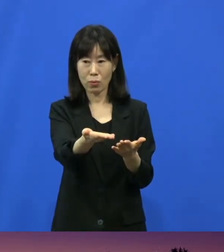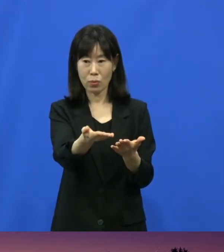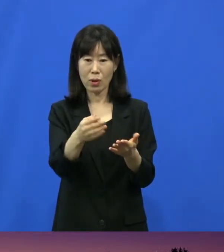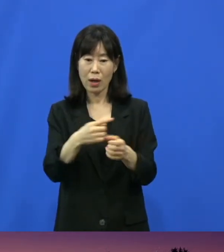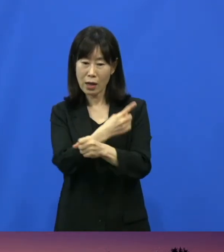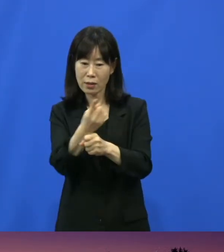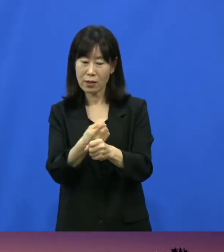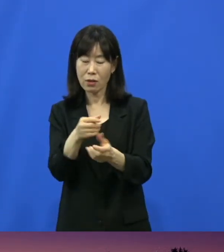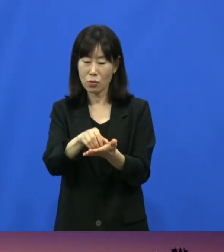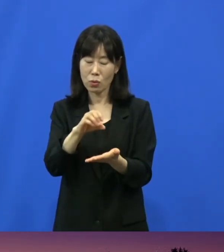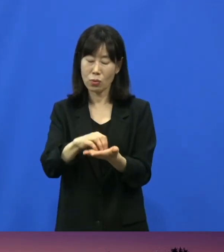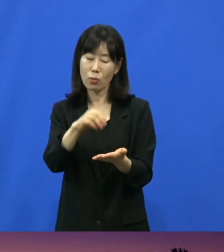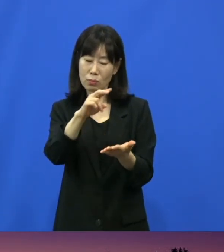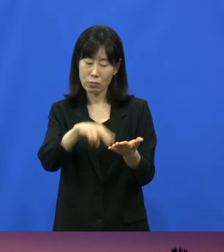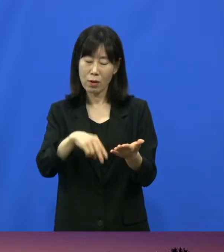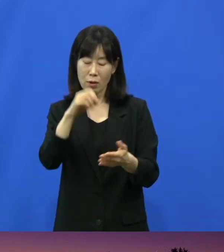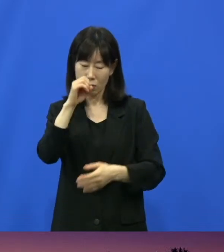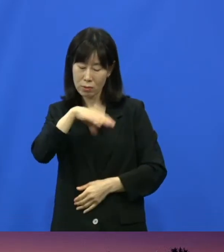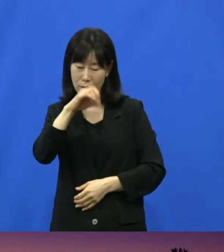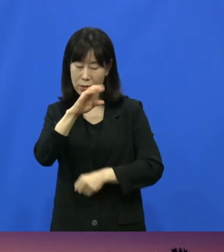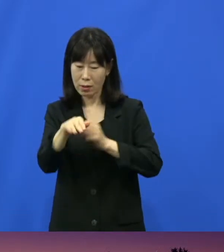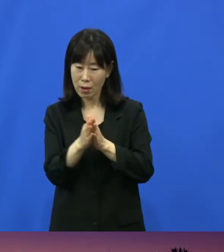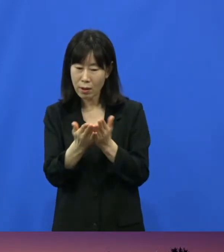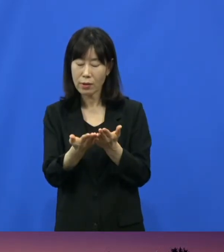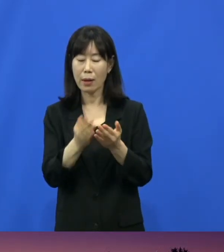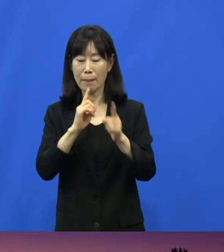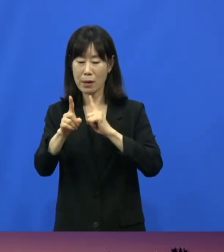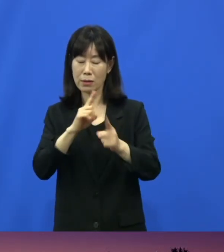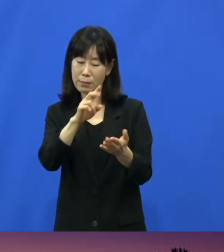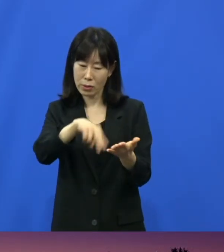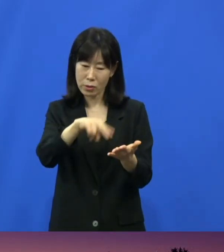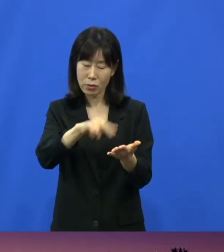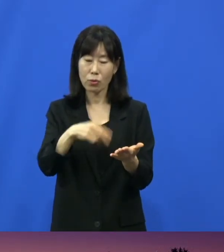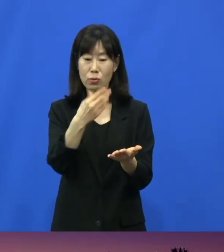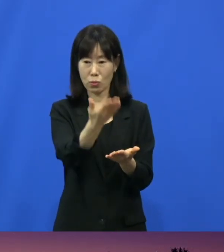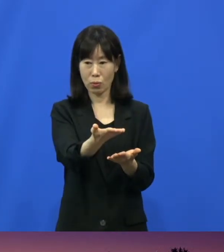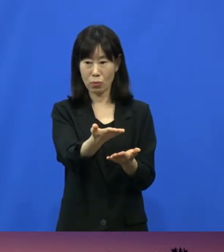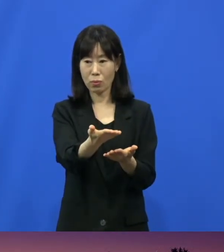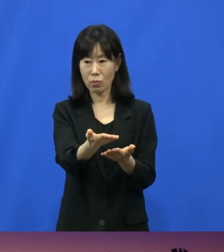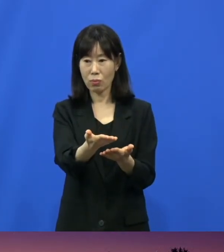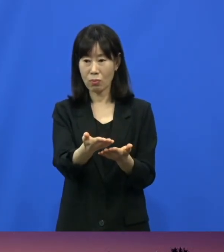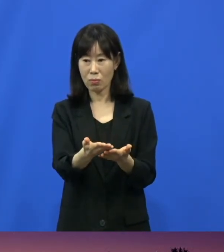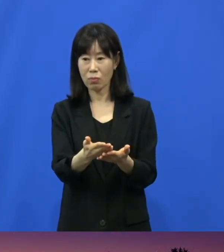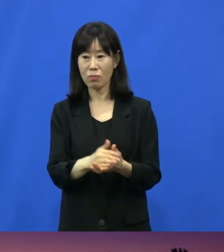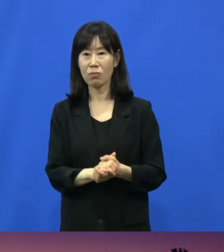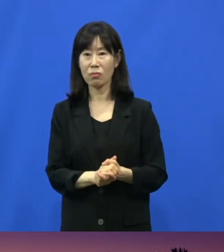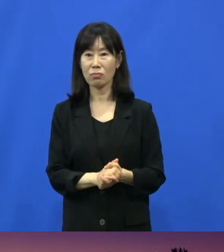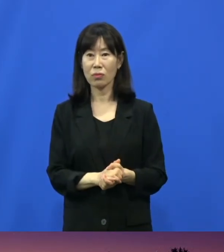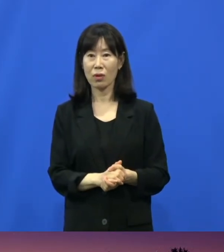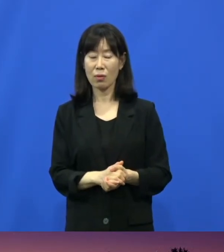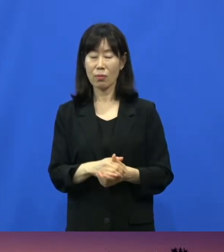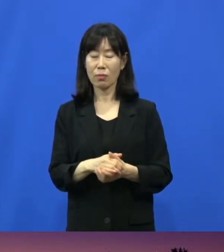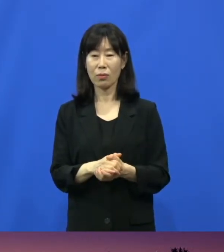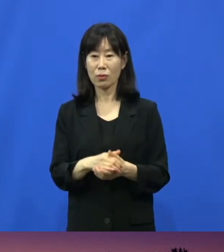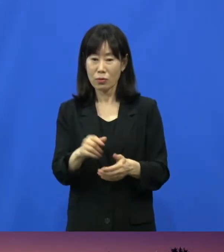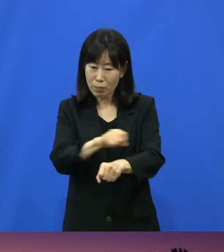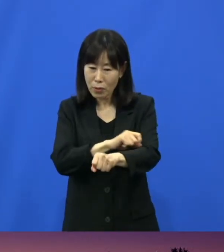봉사 딴 게 아니에요. 그냥 성경만 읽어주고 오는 거예요. 뭐 할 일도 없어요. 정신병이 너무 심해가지고.